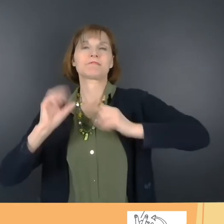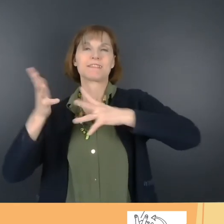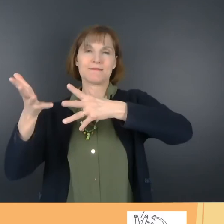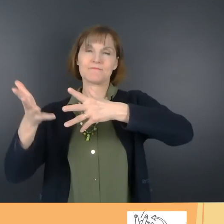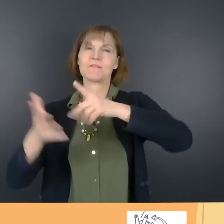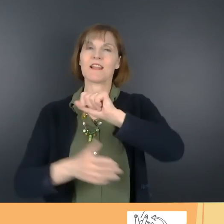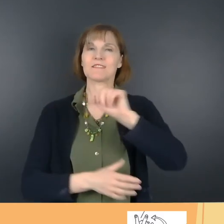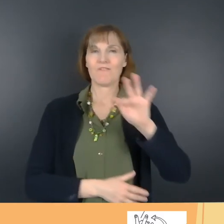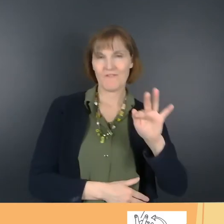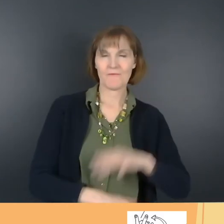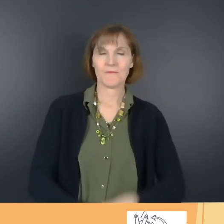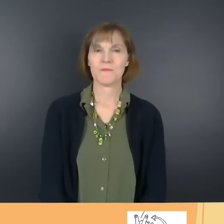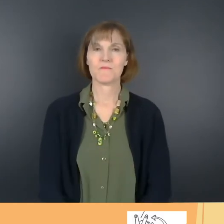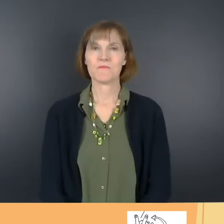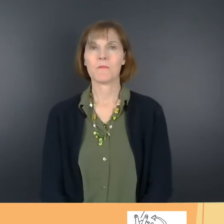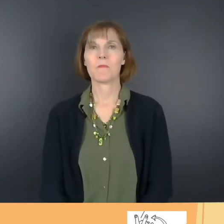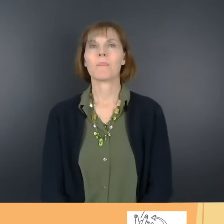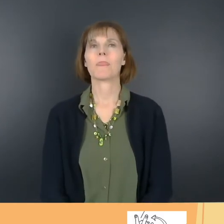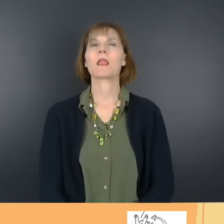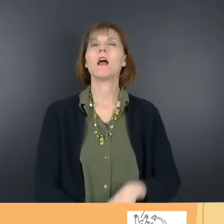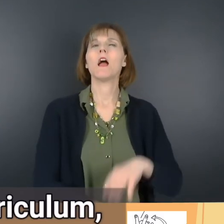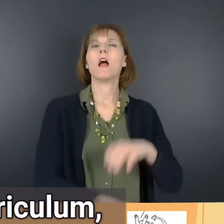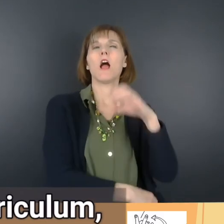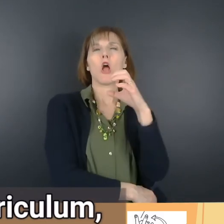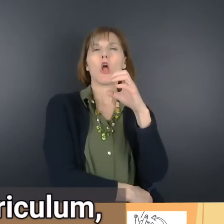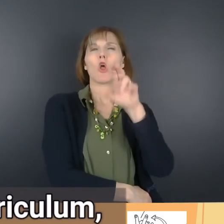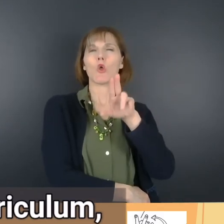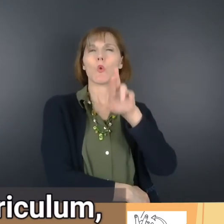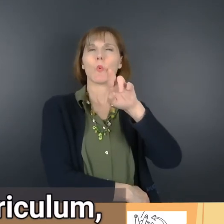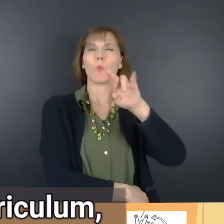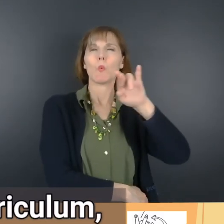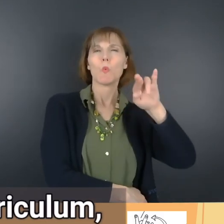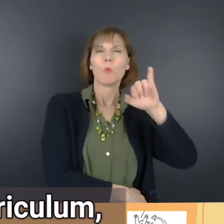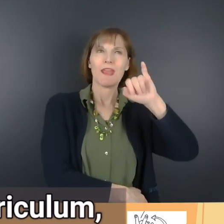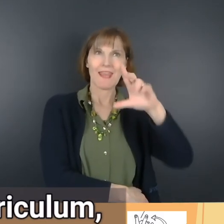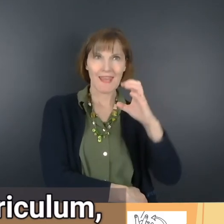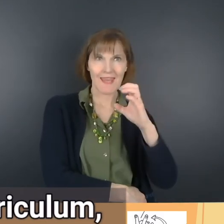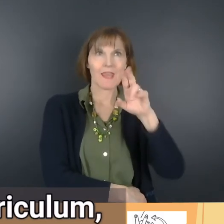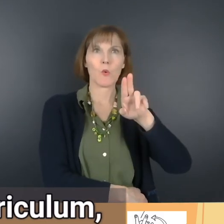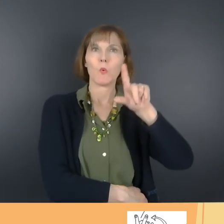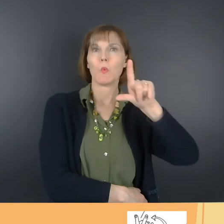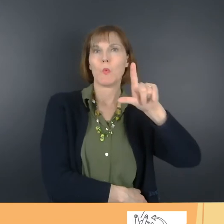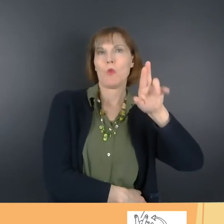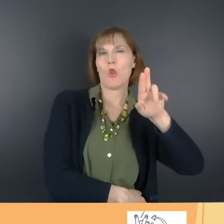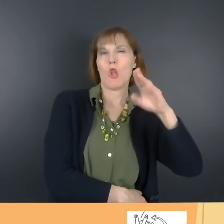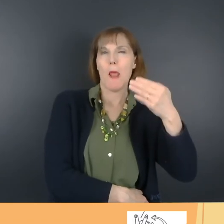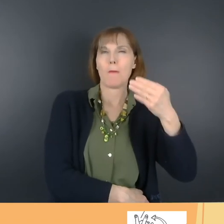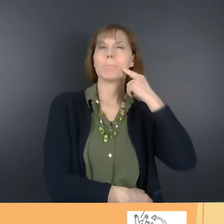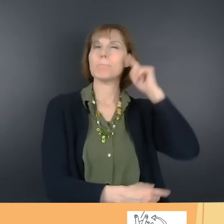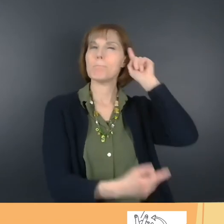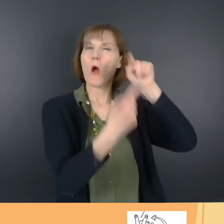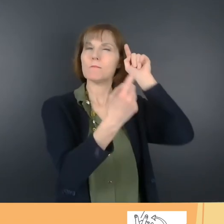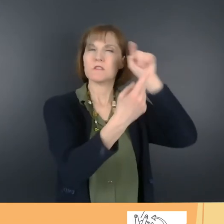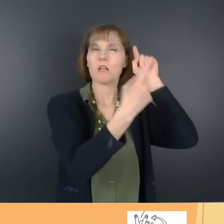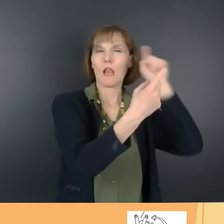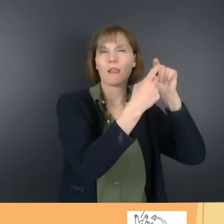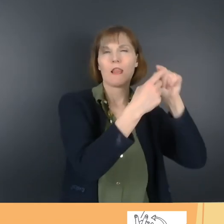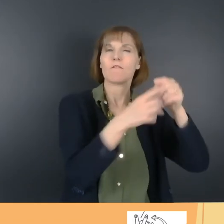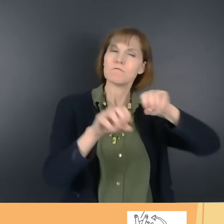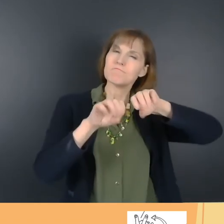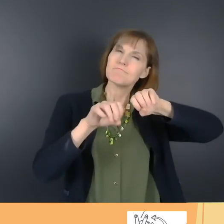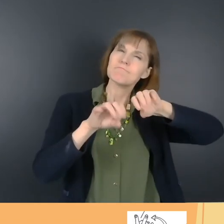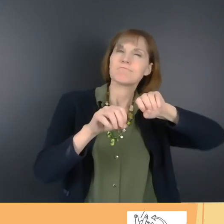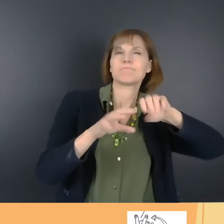bienvenue. langue des signes. Voilà. Et donc, le curriculum,'est quoi ? C'est-à-dire le contenu, les objectifs de l